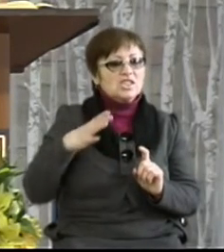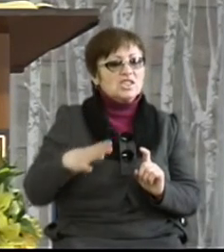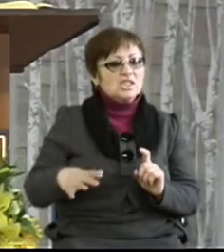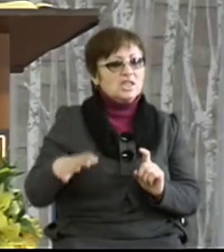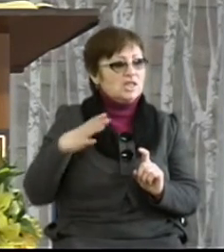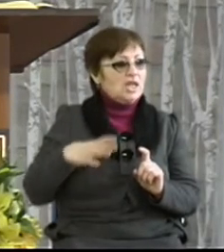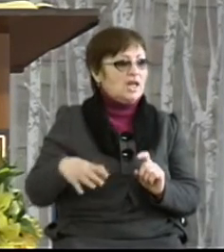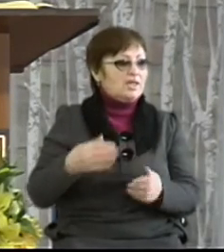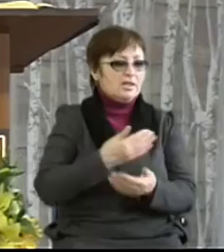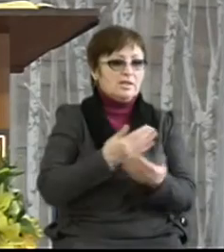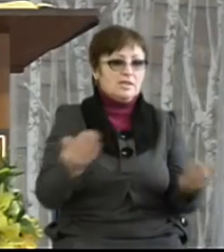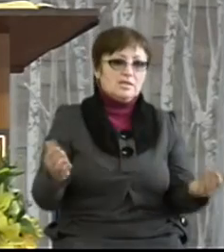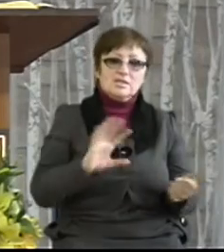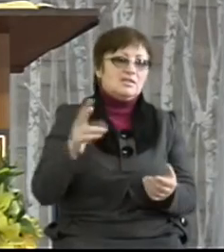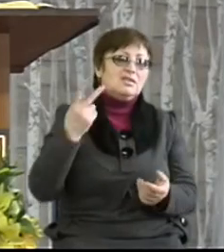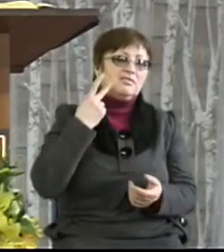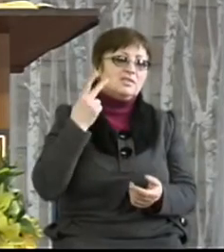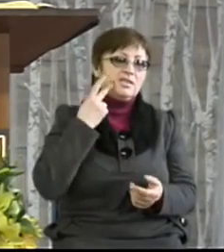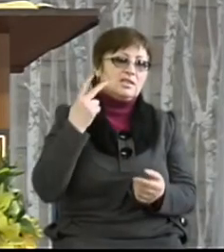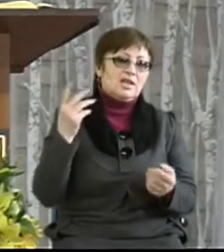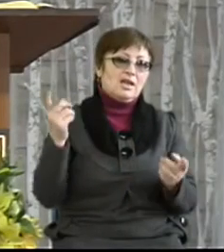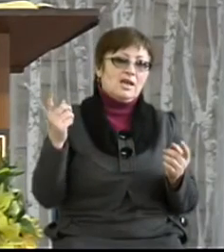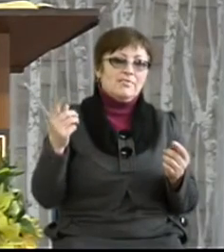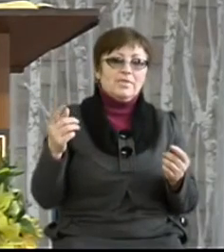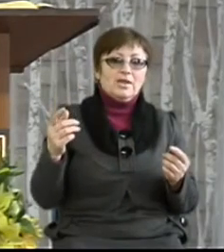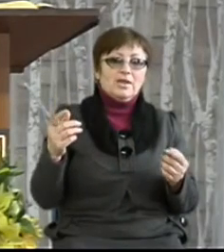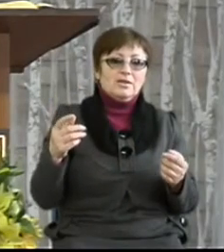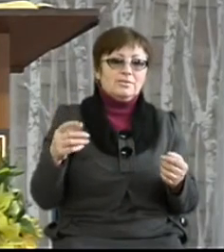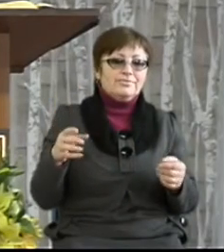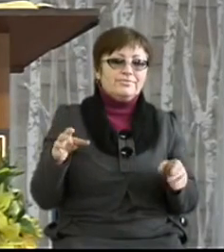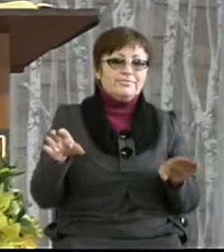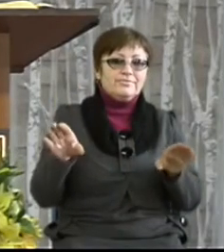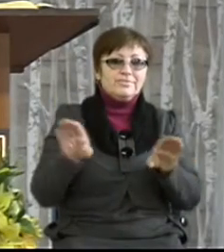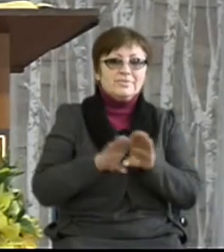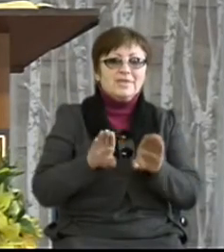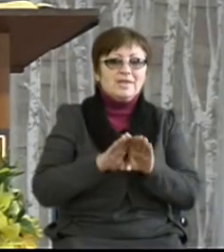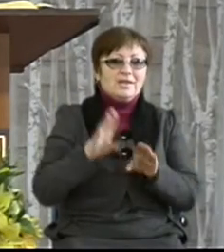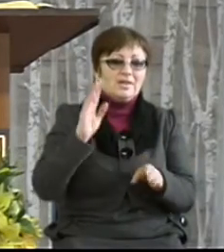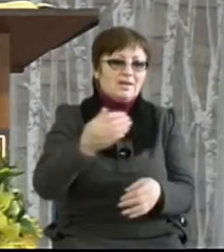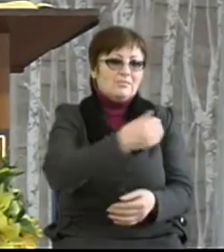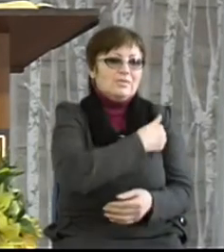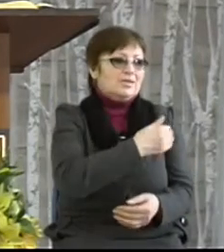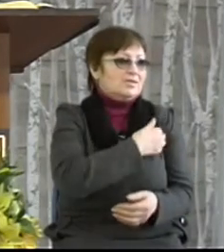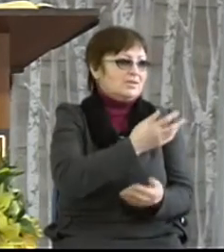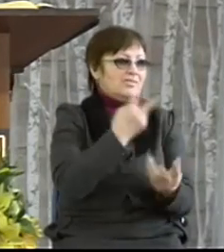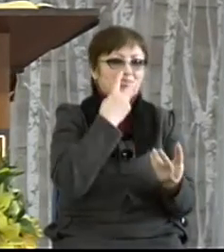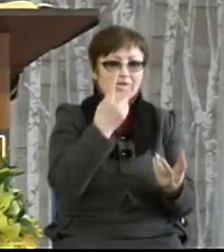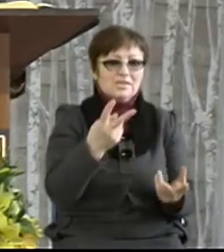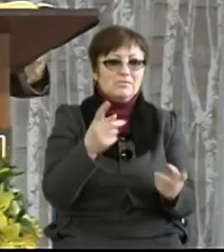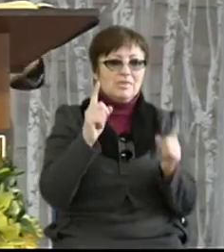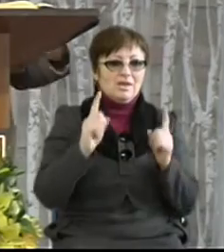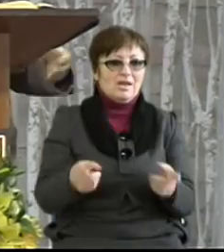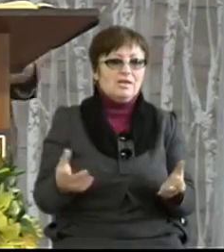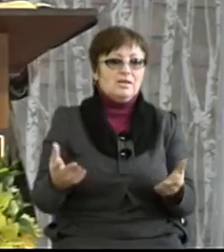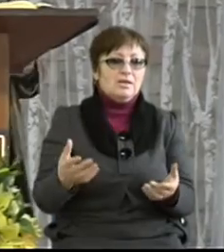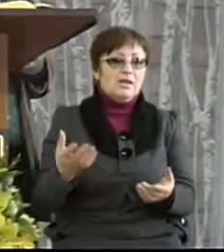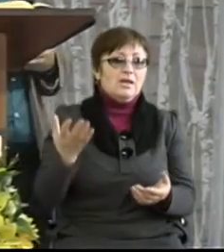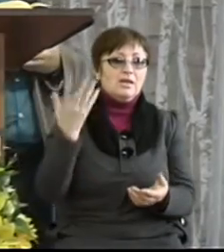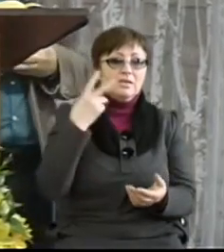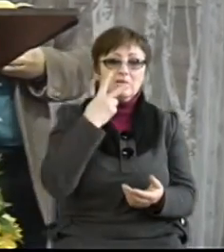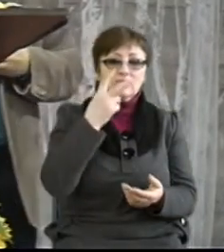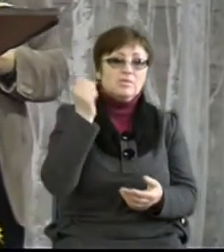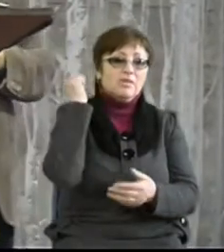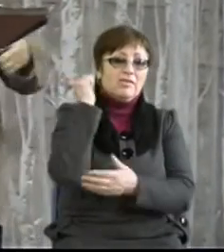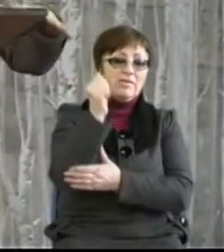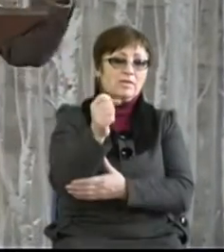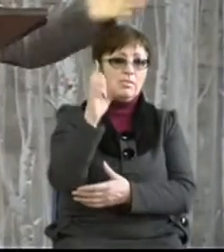ожидания наши не всегда совпадают с реальностью, которую мы видим. И когда мы смотрим на Авраама, то мы видим,